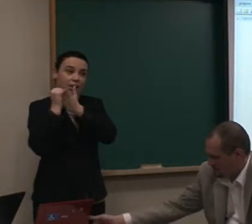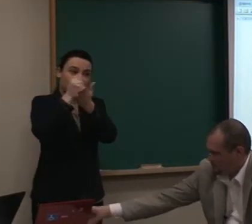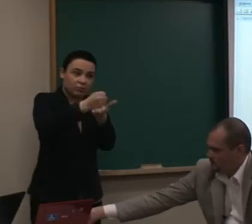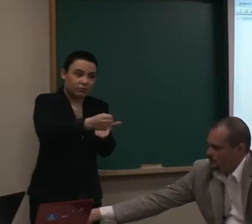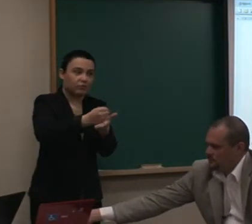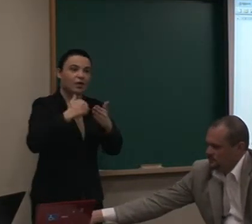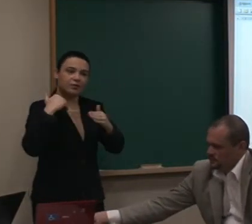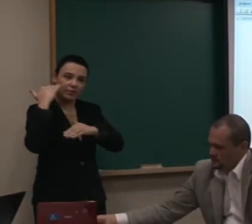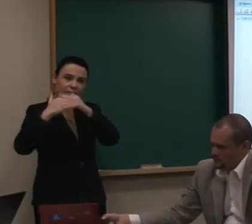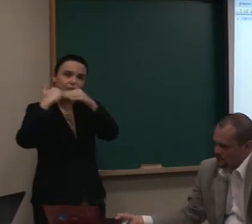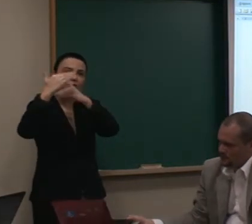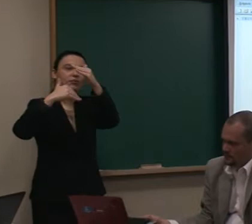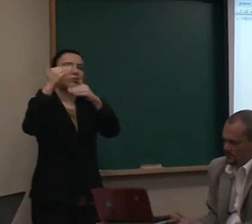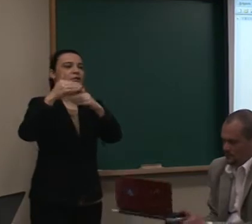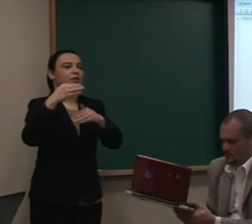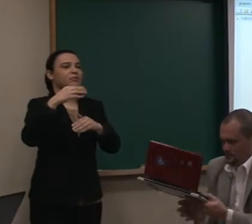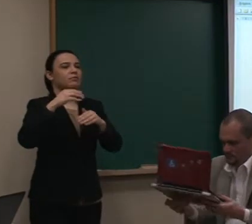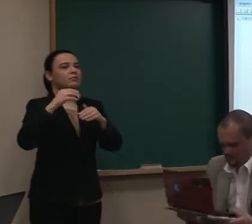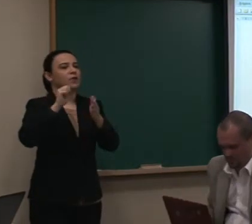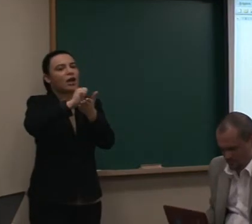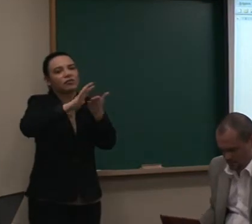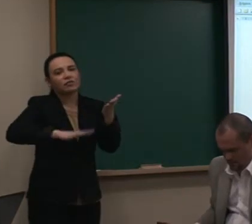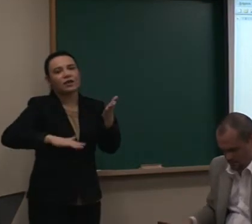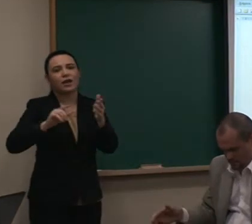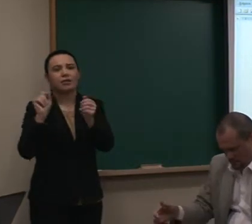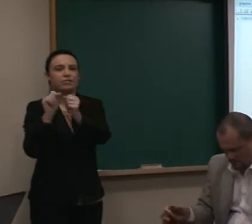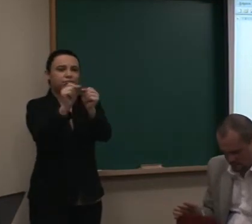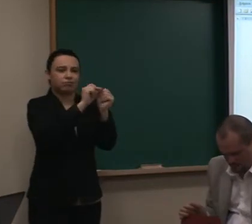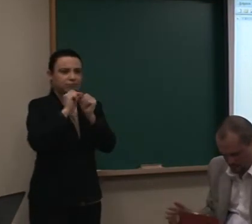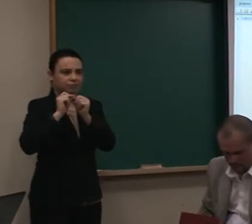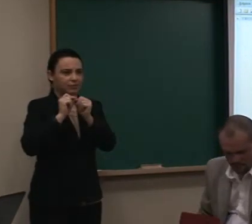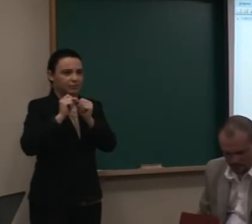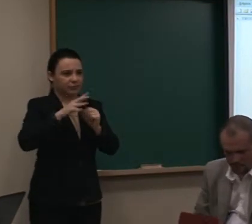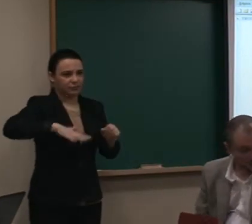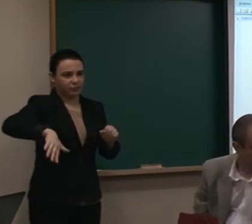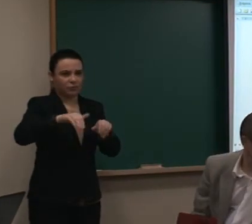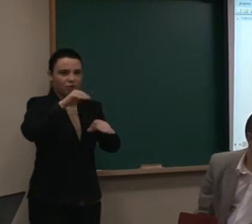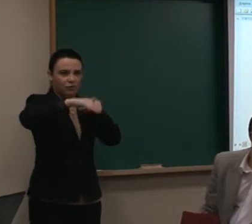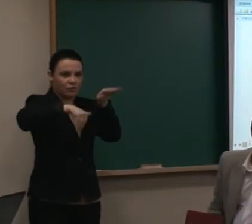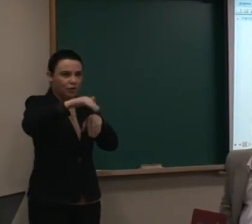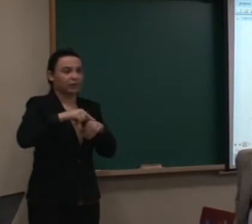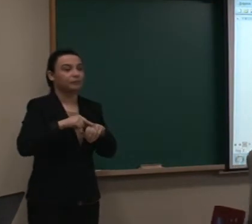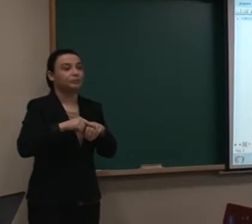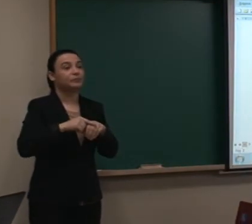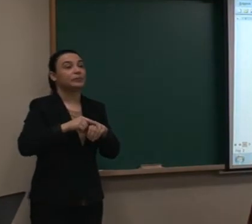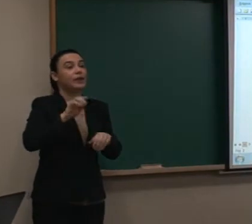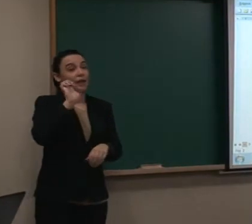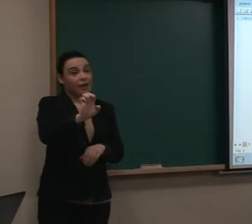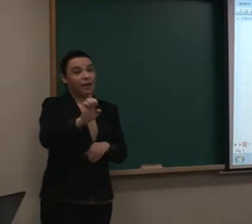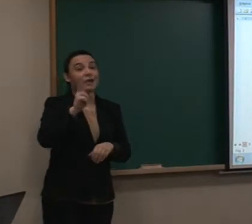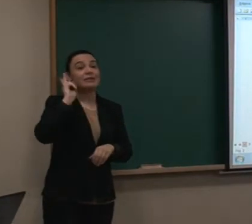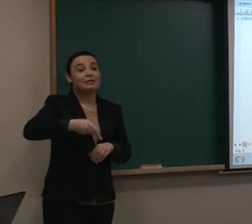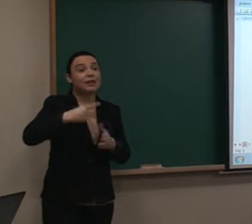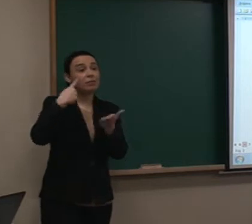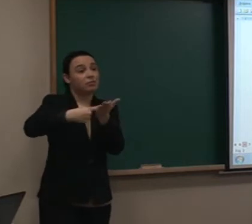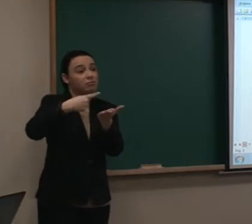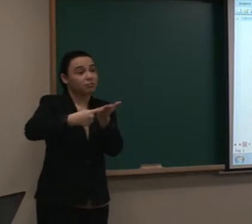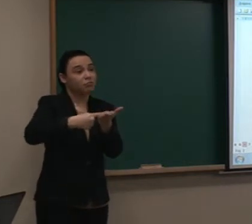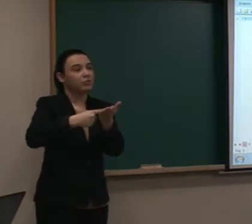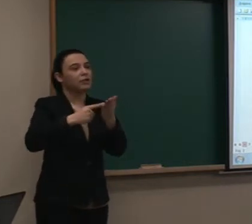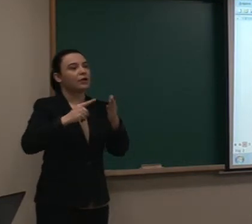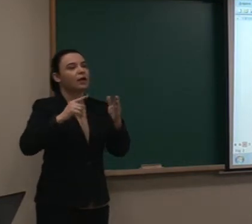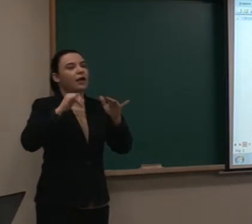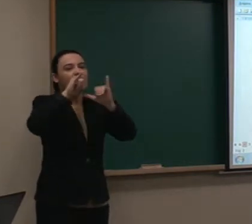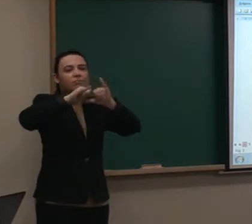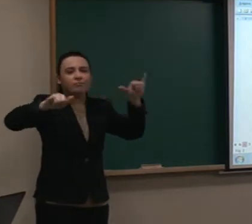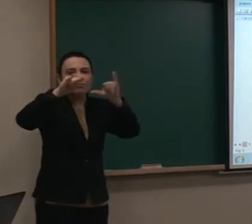o desenvolvimento de suas atividades. E. Promover anualmente campanhas e ações permanentes voltadas